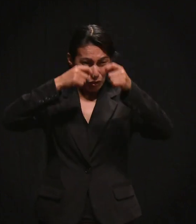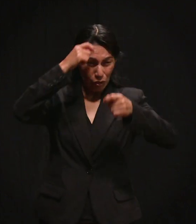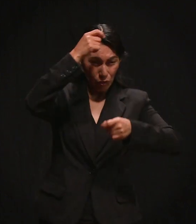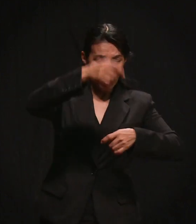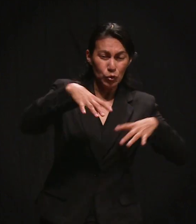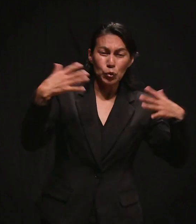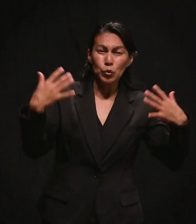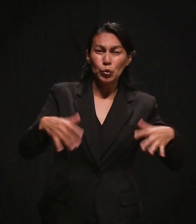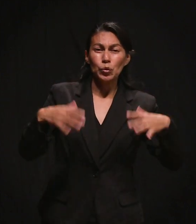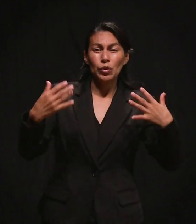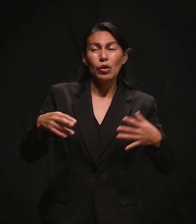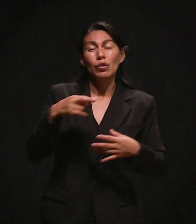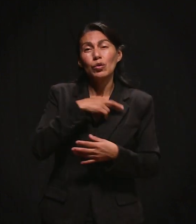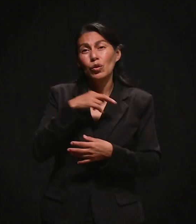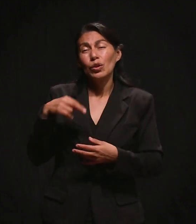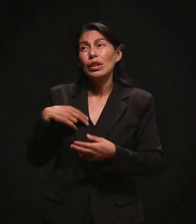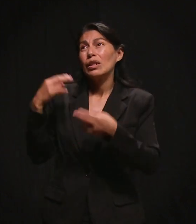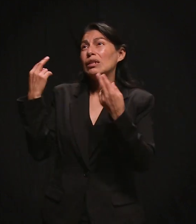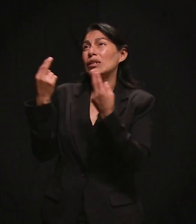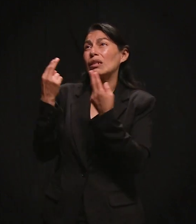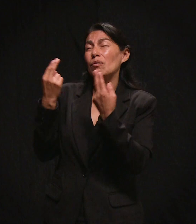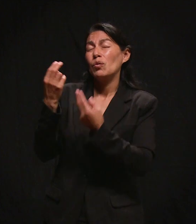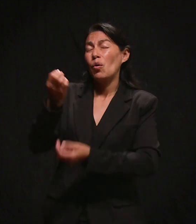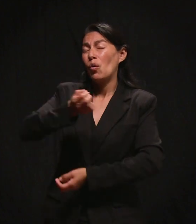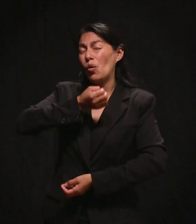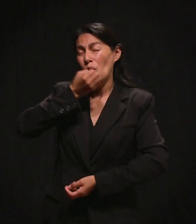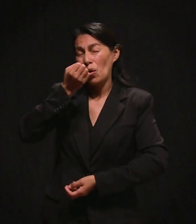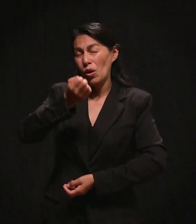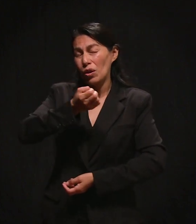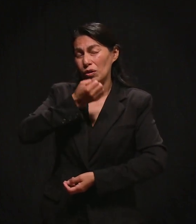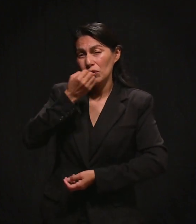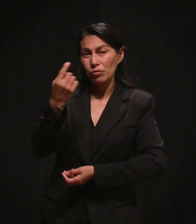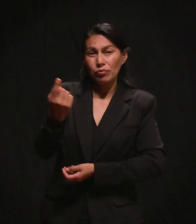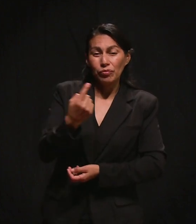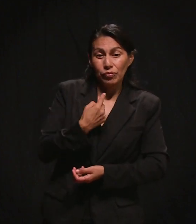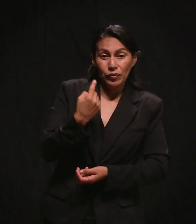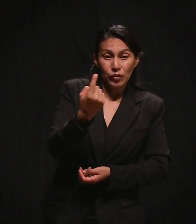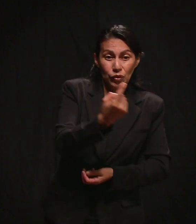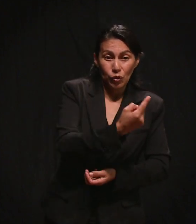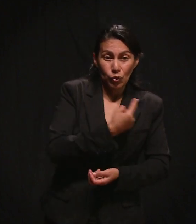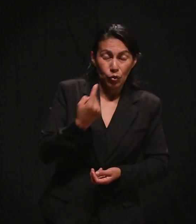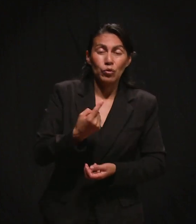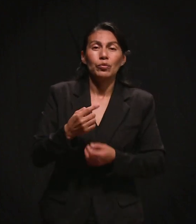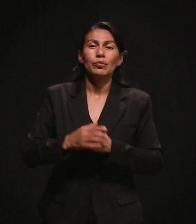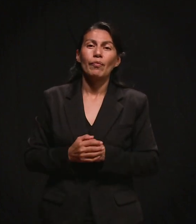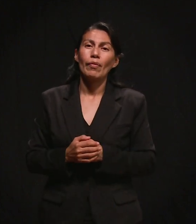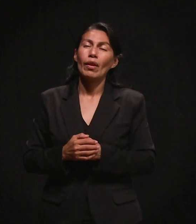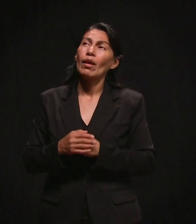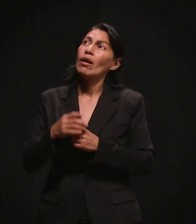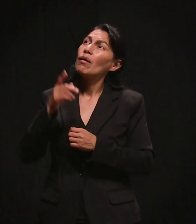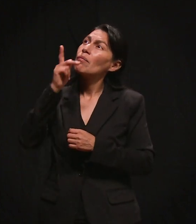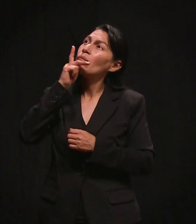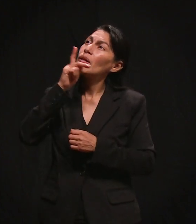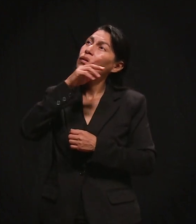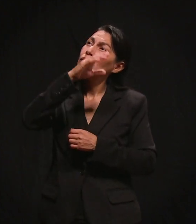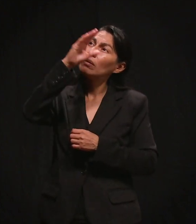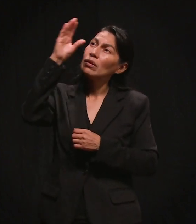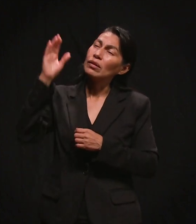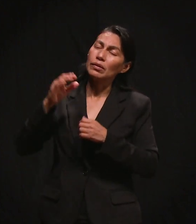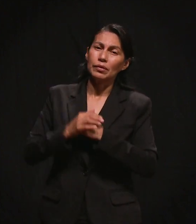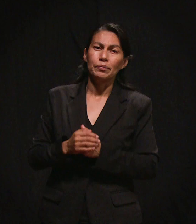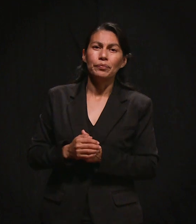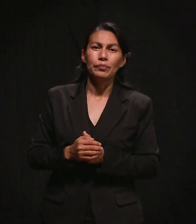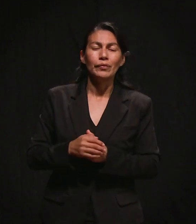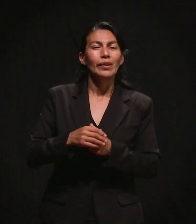fortaleza de la oración intercesora ante nuestro Padre Celestial. Sí, exactamente, orando los unos por